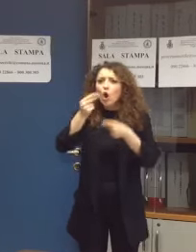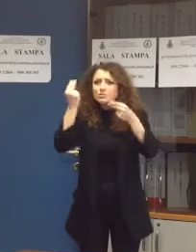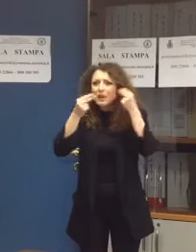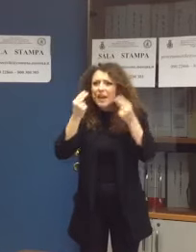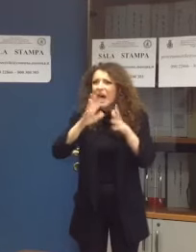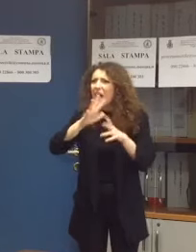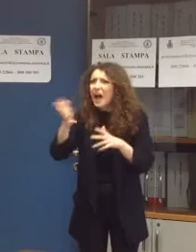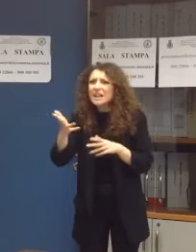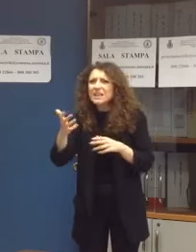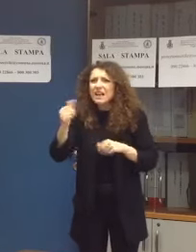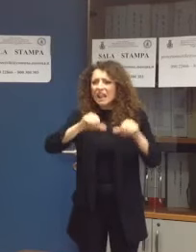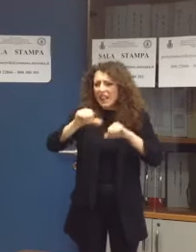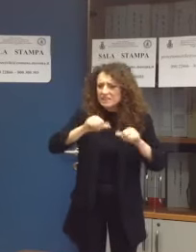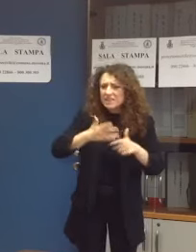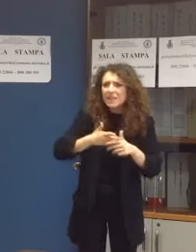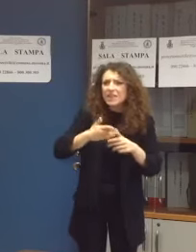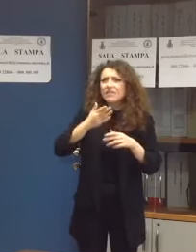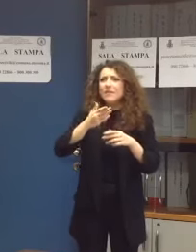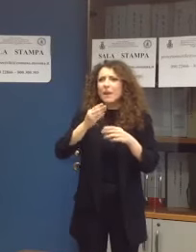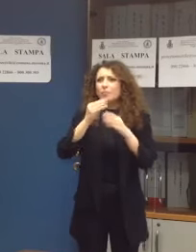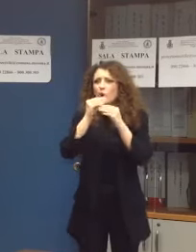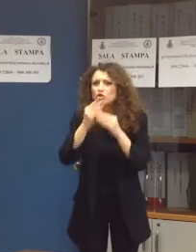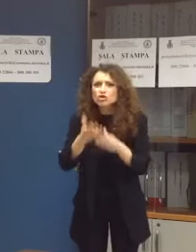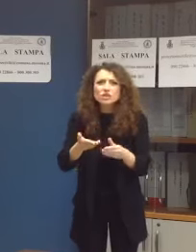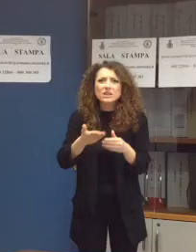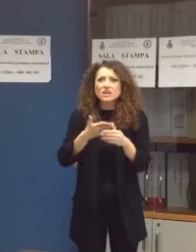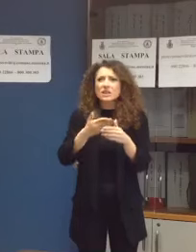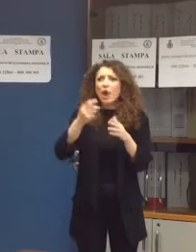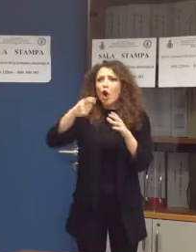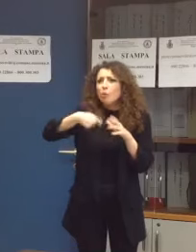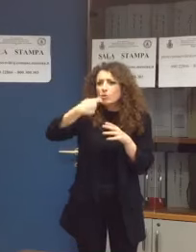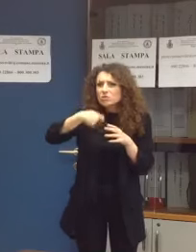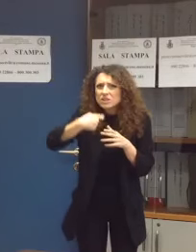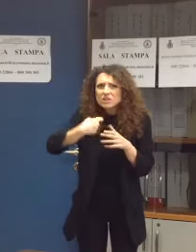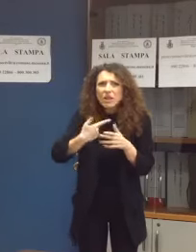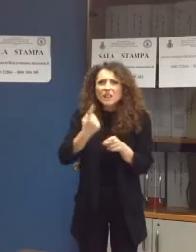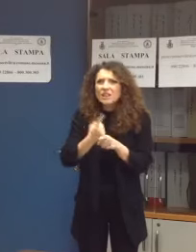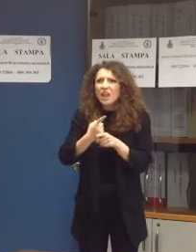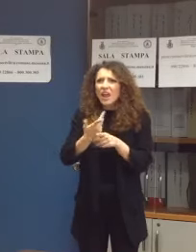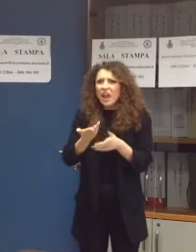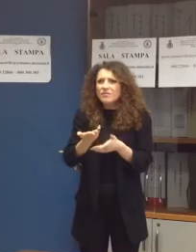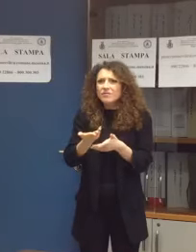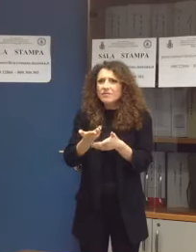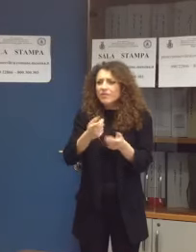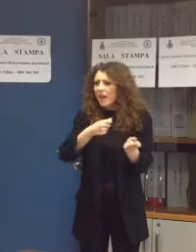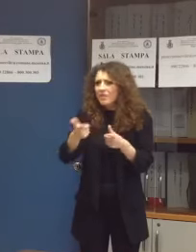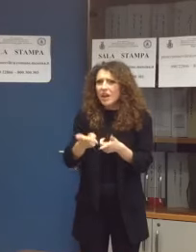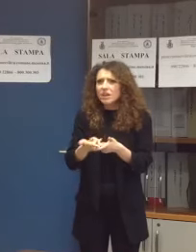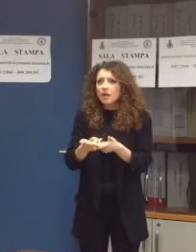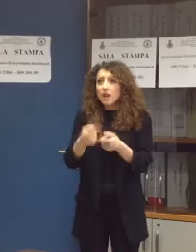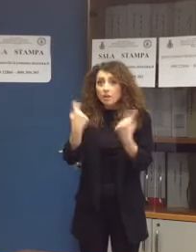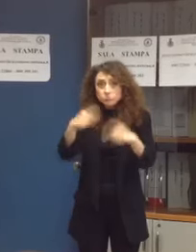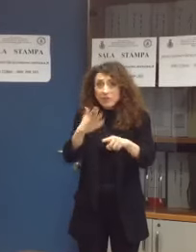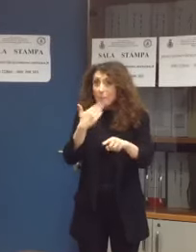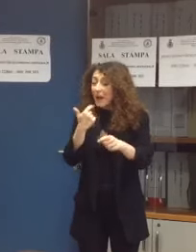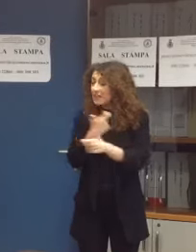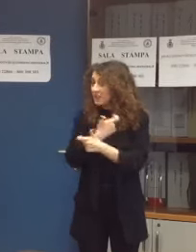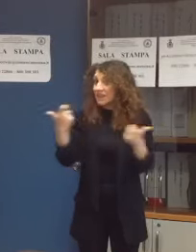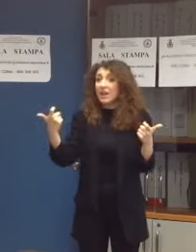le brioscine, gli omogenizzati. Non si possono permettere di non far acquistare questi beni alle persone, e questa è una grave mancanza che